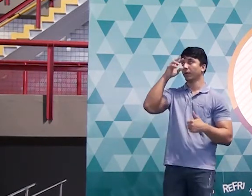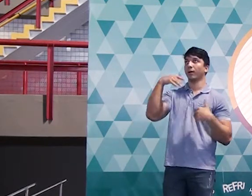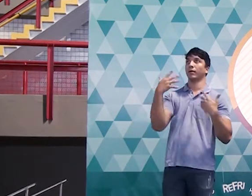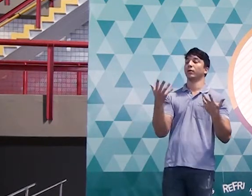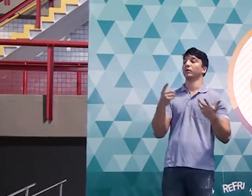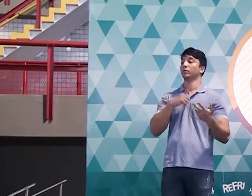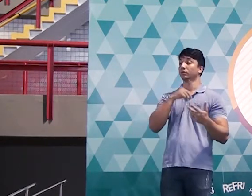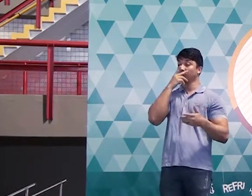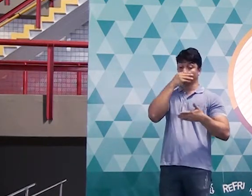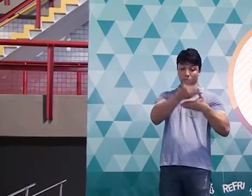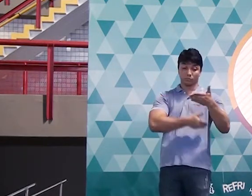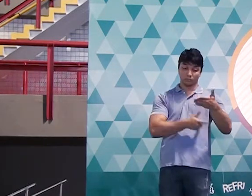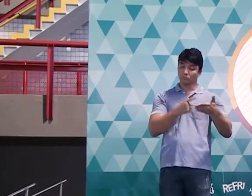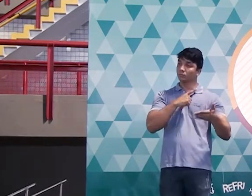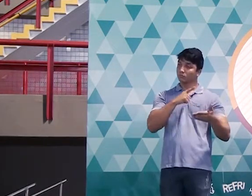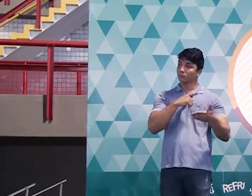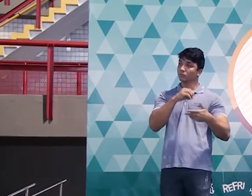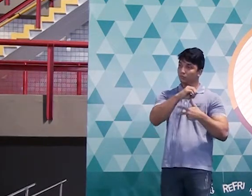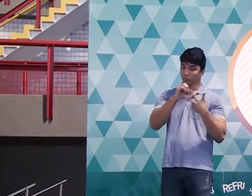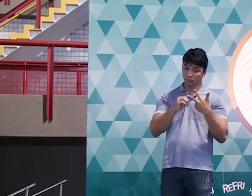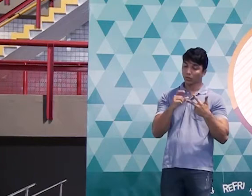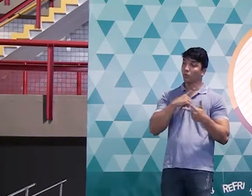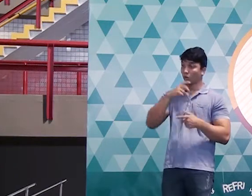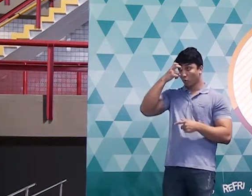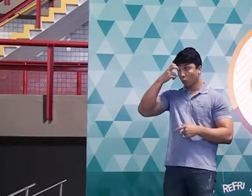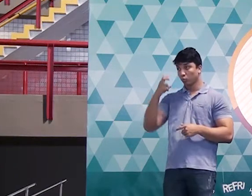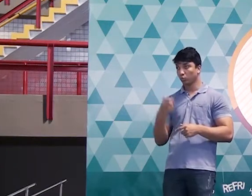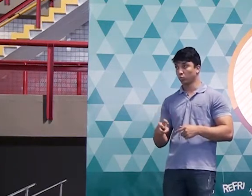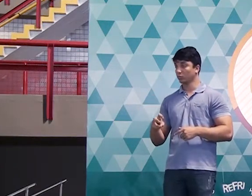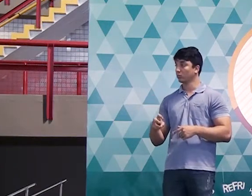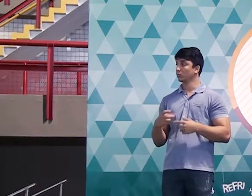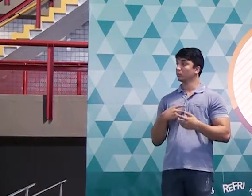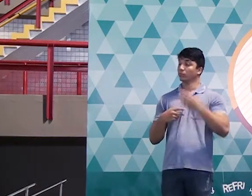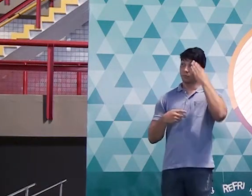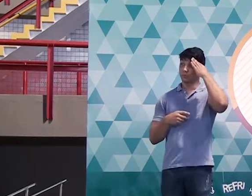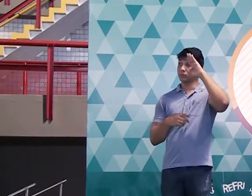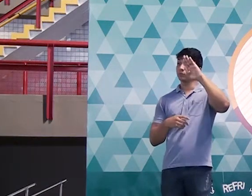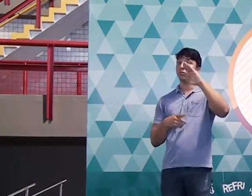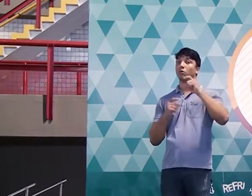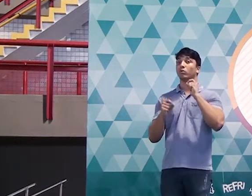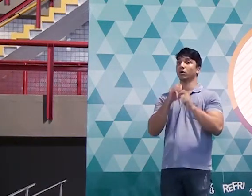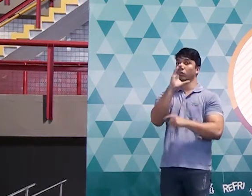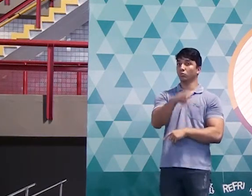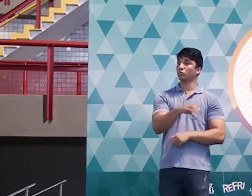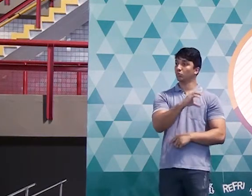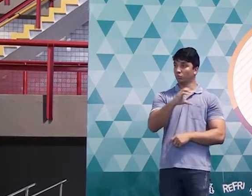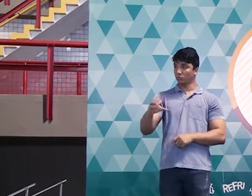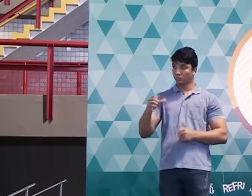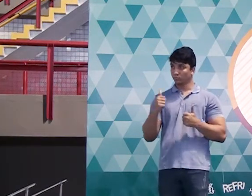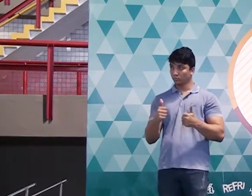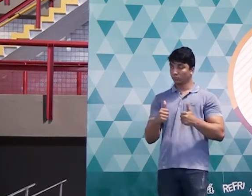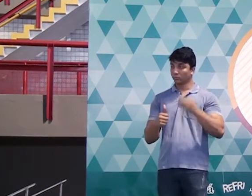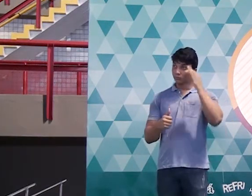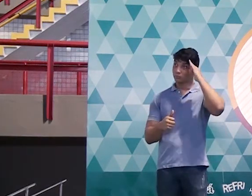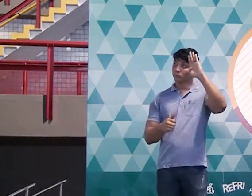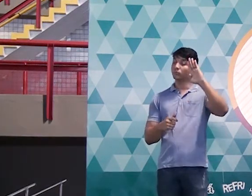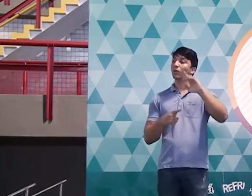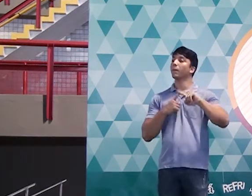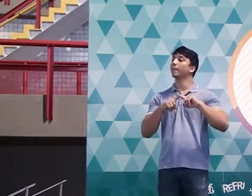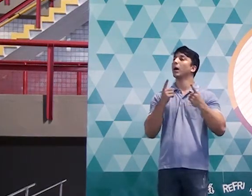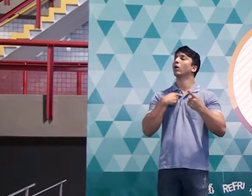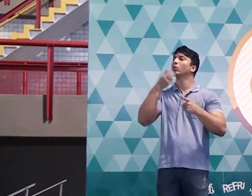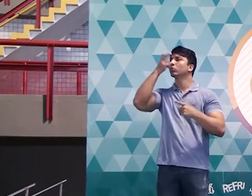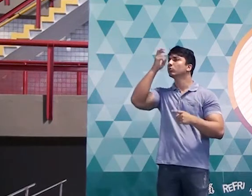a prova do Enem vai lhe cobrar isso em termos de cultura. Predomina a cultura católica. Só que quando a gente fala de